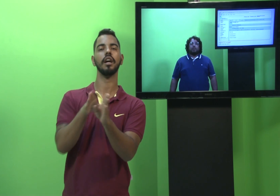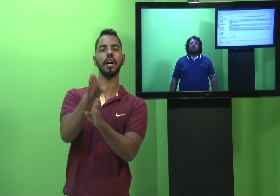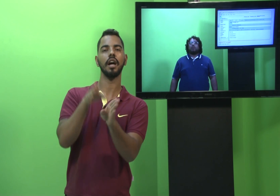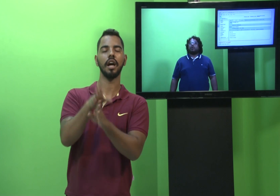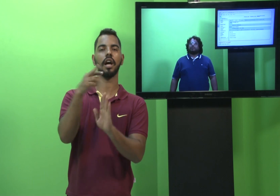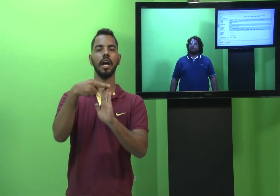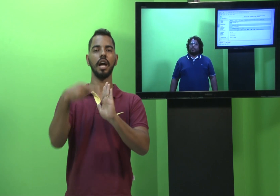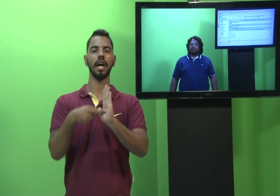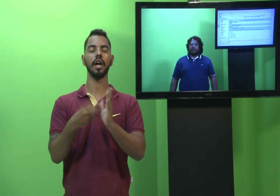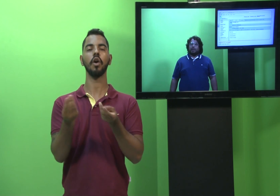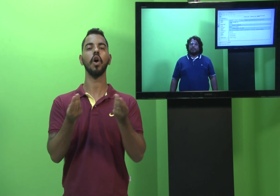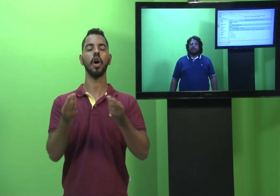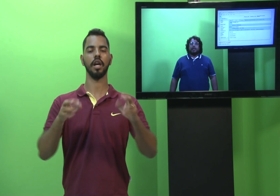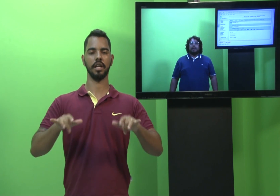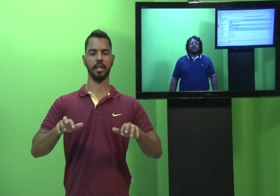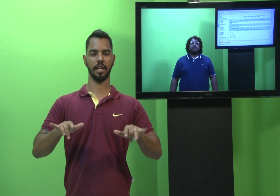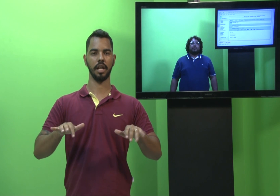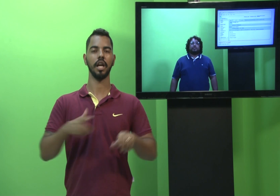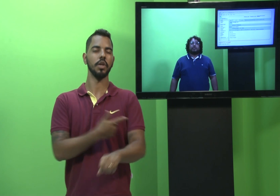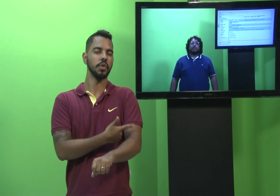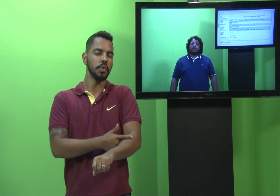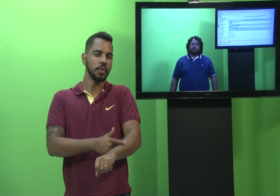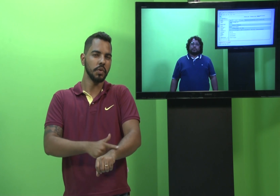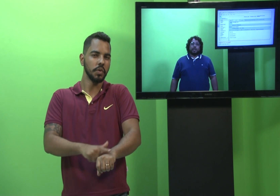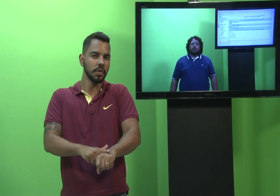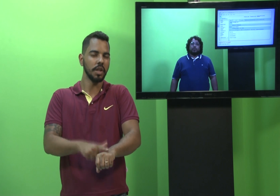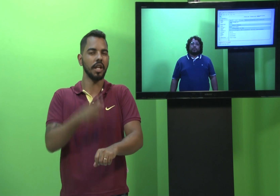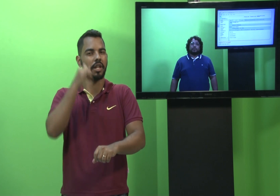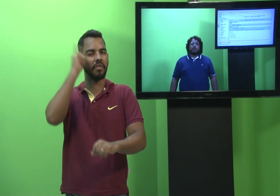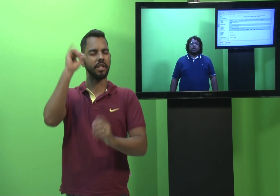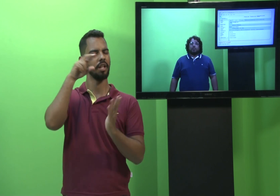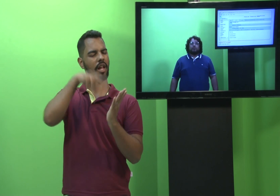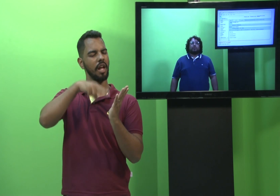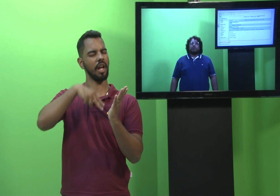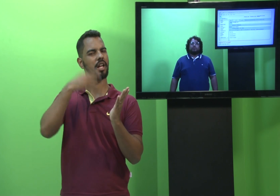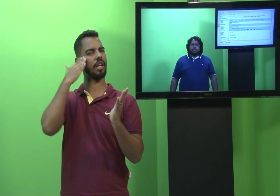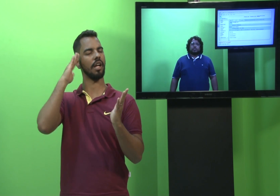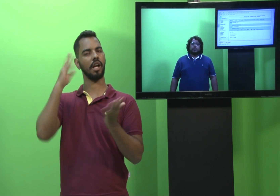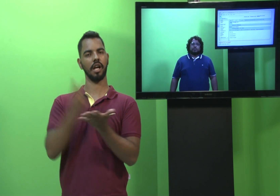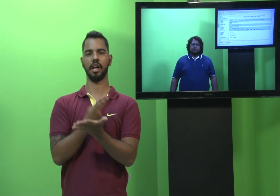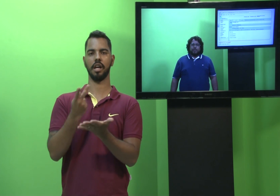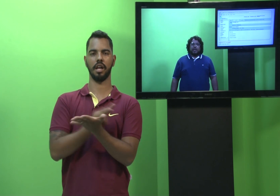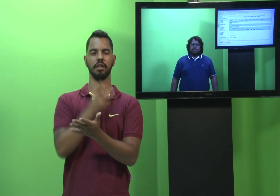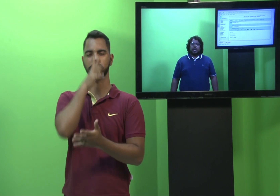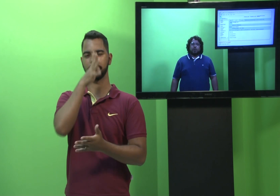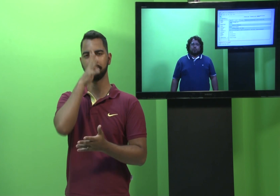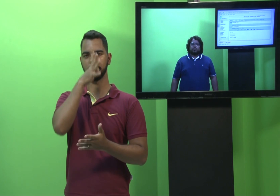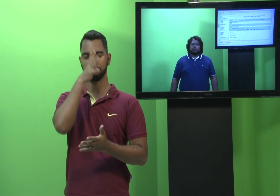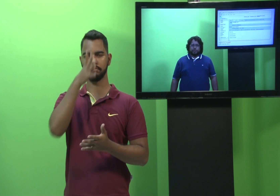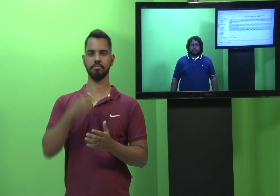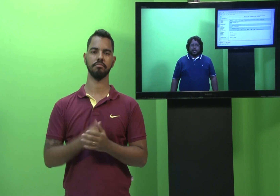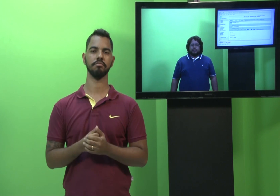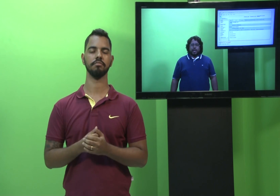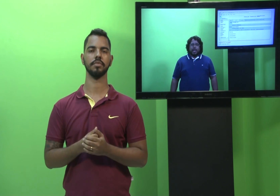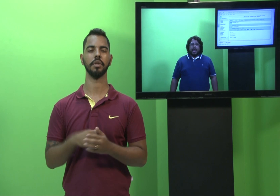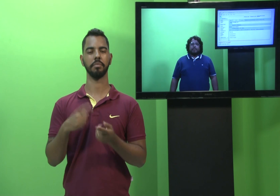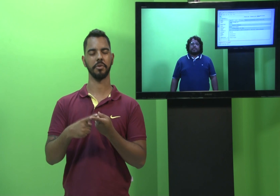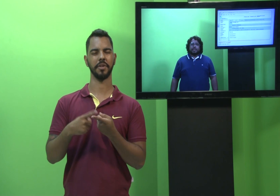virtual ocorra de forma educada e evite interpretações errôneas. Pois quando utilizamos diferentes recursos de escrita, a